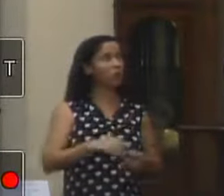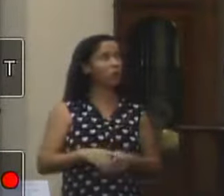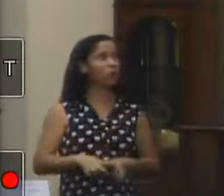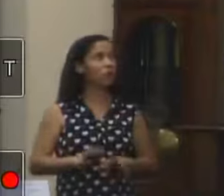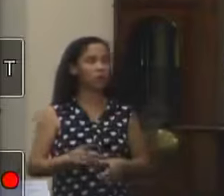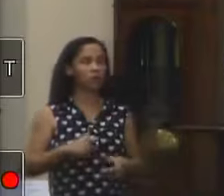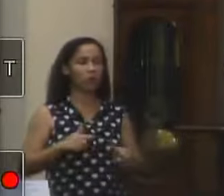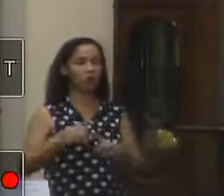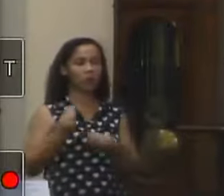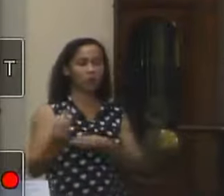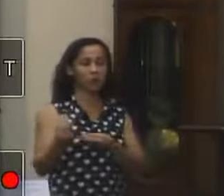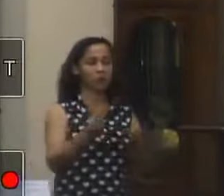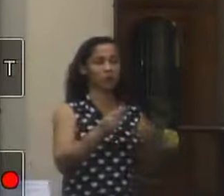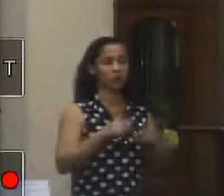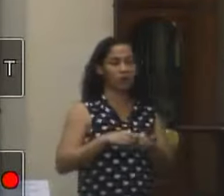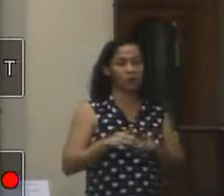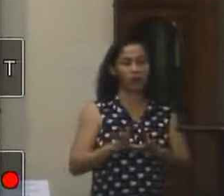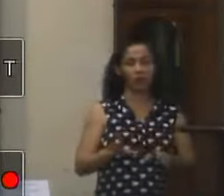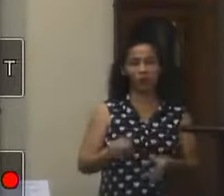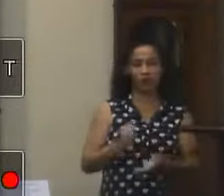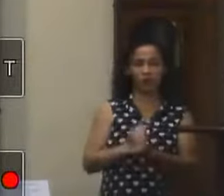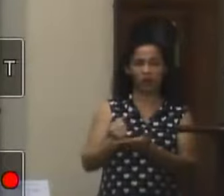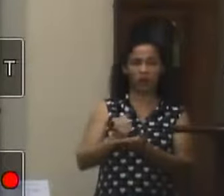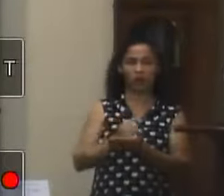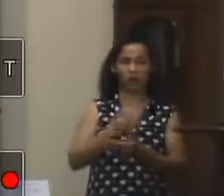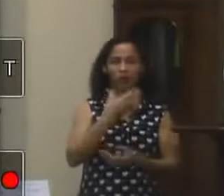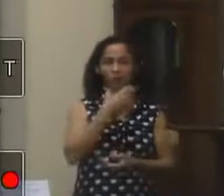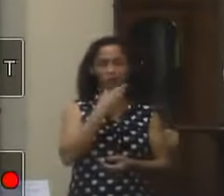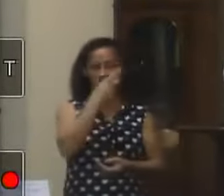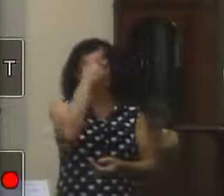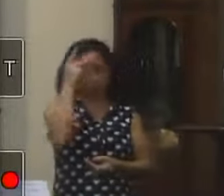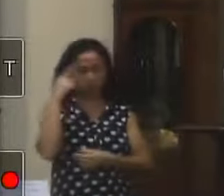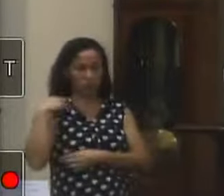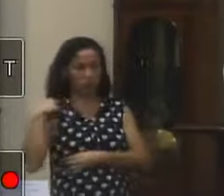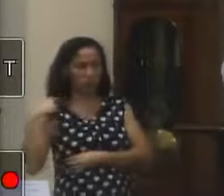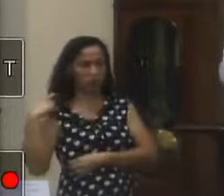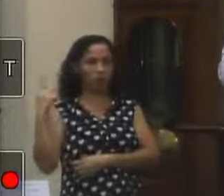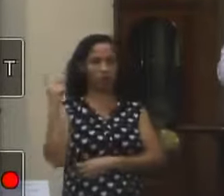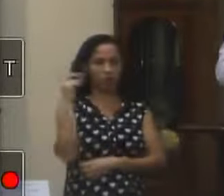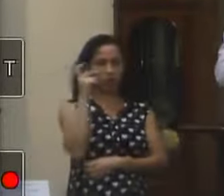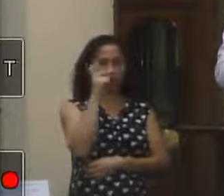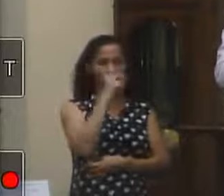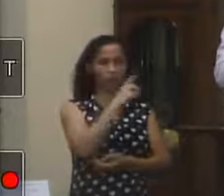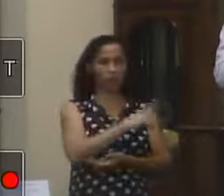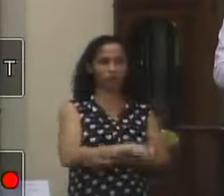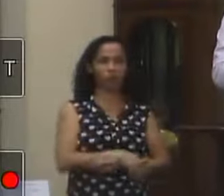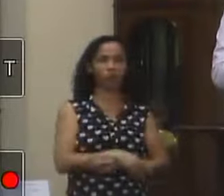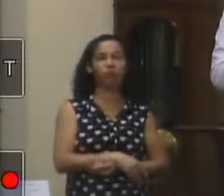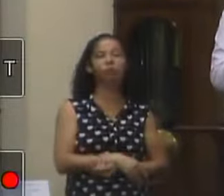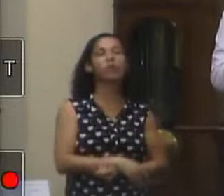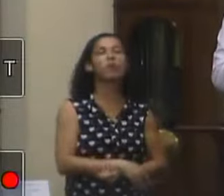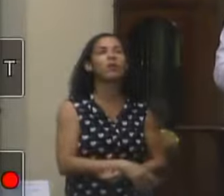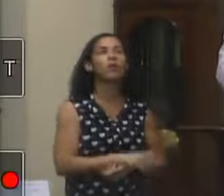situação para se contratar homens é complicado. Eu digo sempre isso